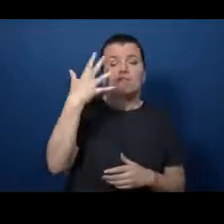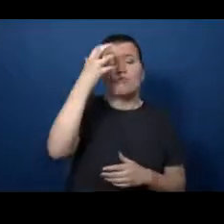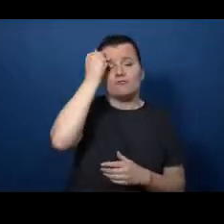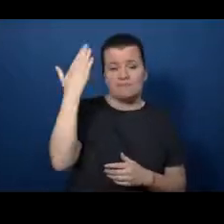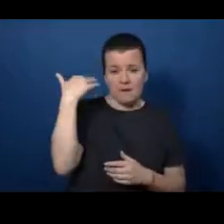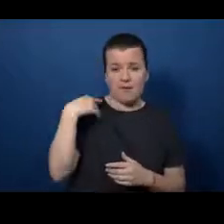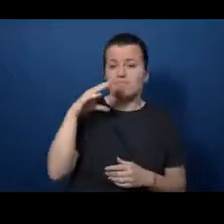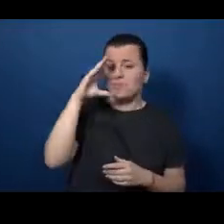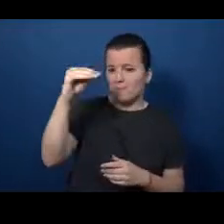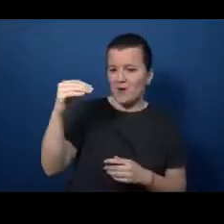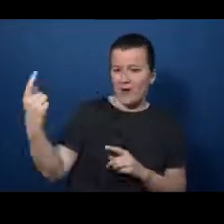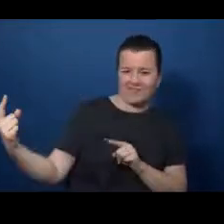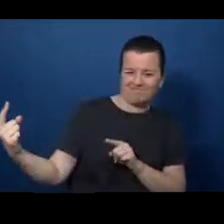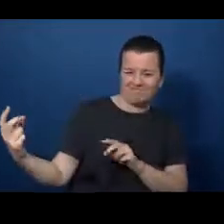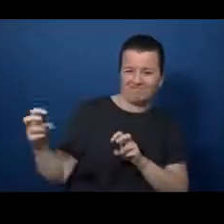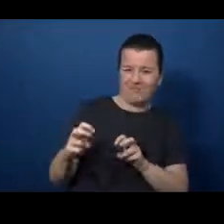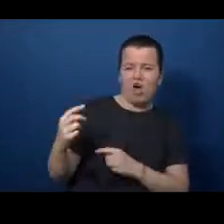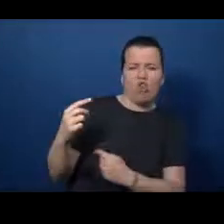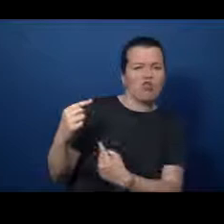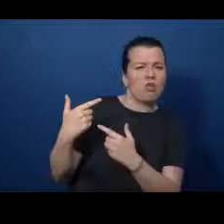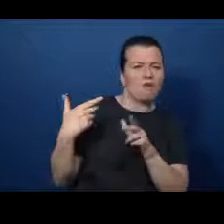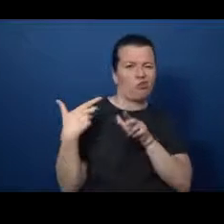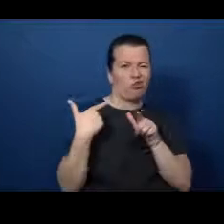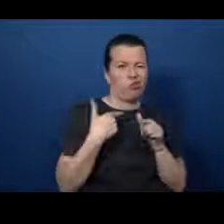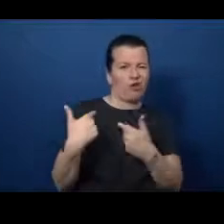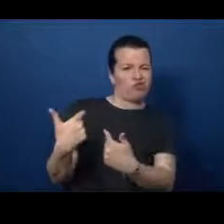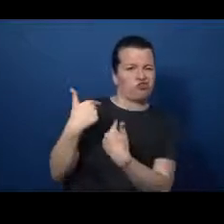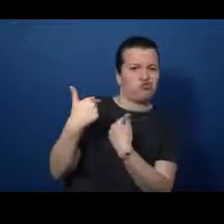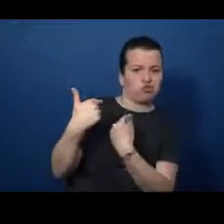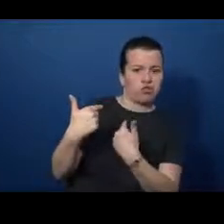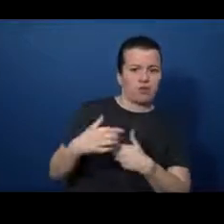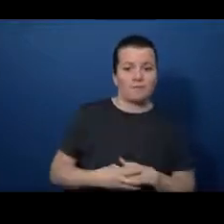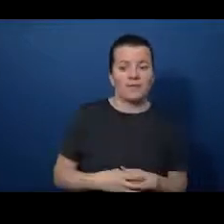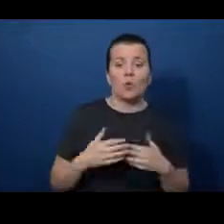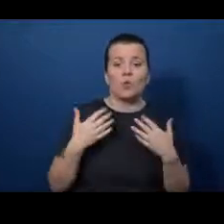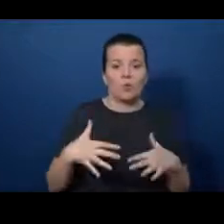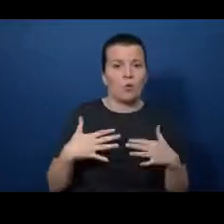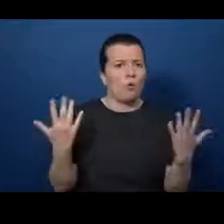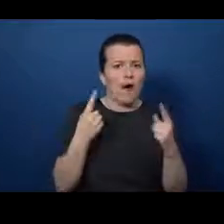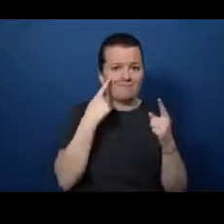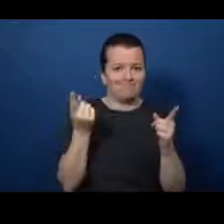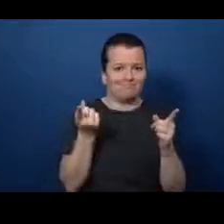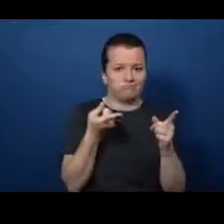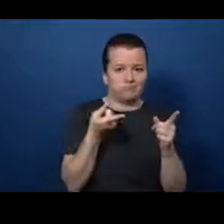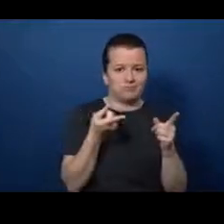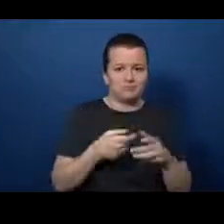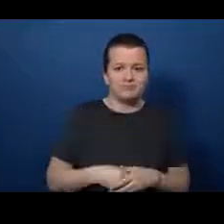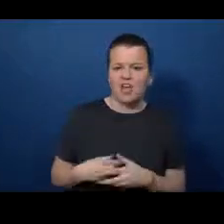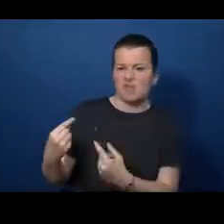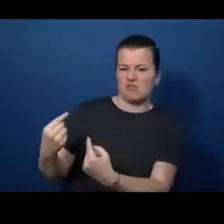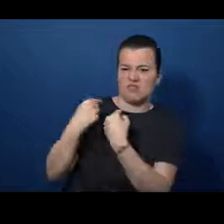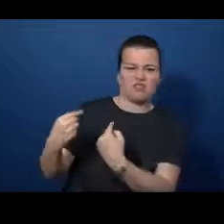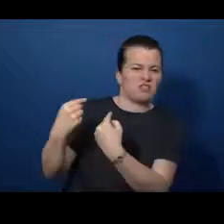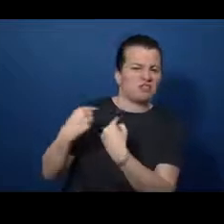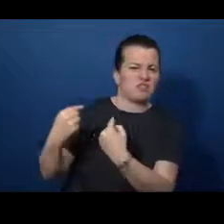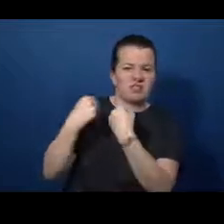我前面的男生突然回过头来，笑嘻嘻的盯着我瞅，然后就说：“哎，你眼睛好像是斗鸡眼儿哎。”然后他就会将他的这个